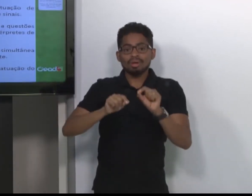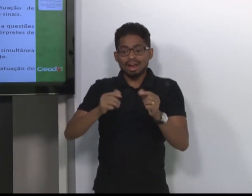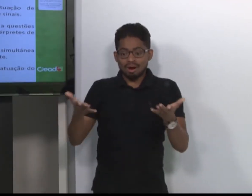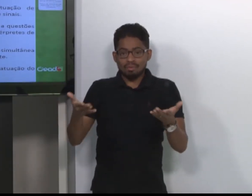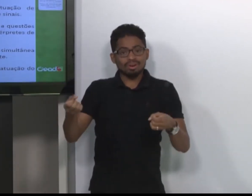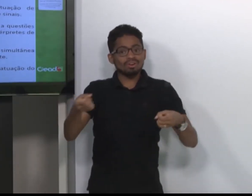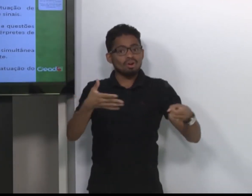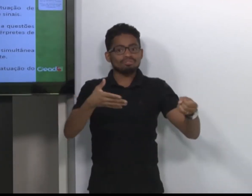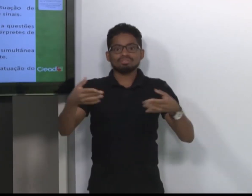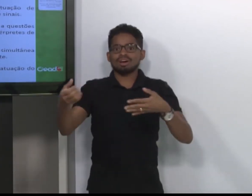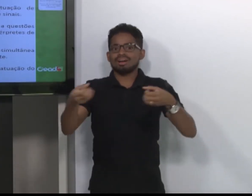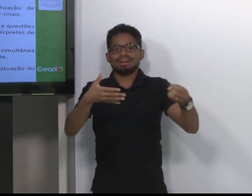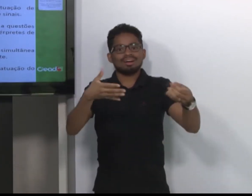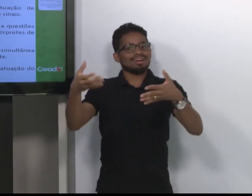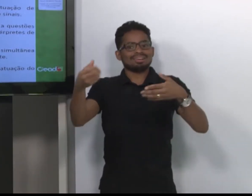que acrescentei,